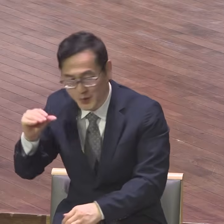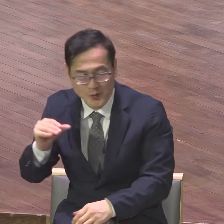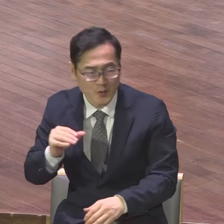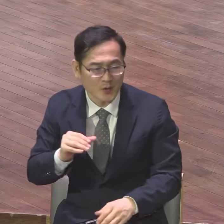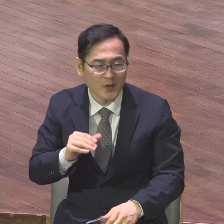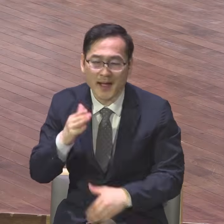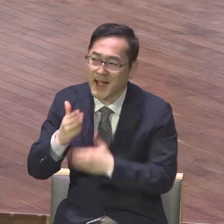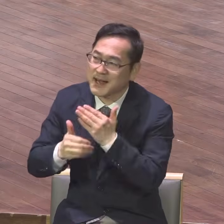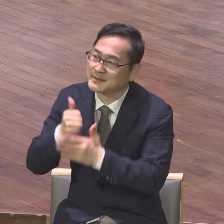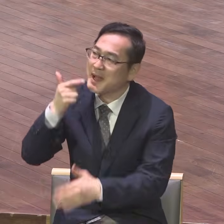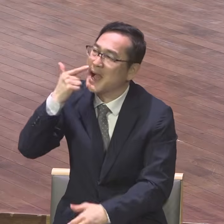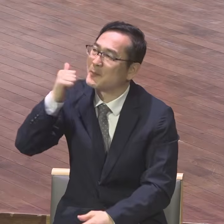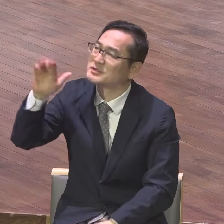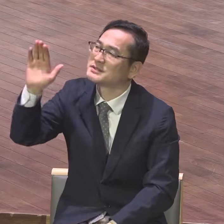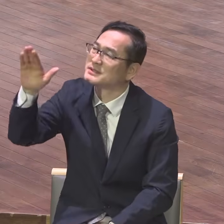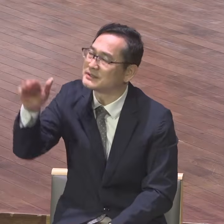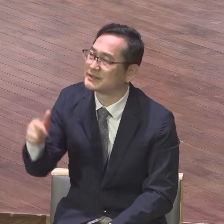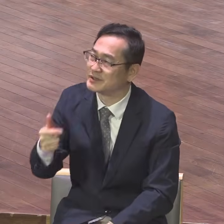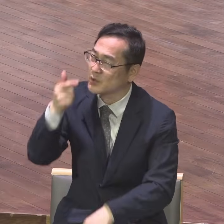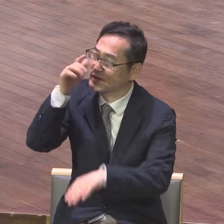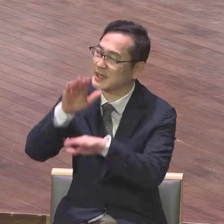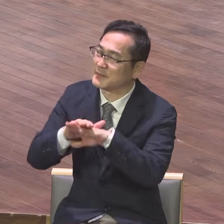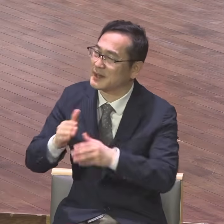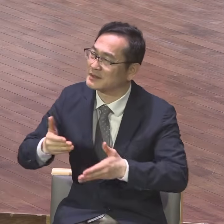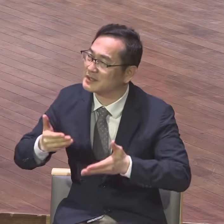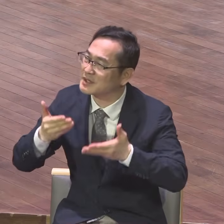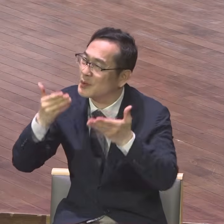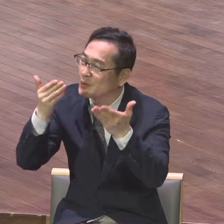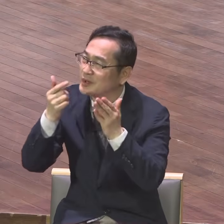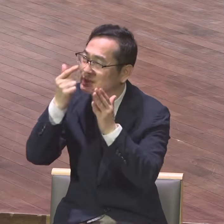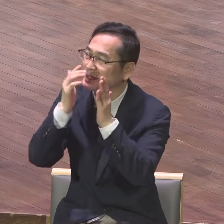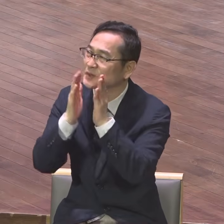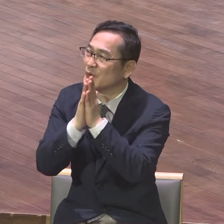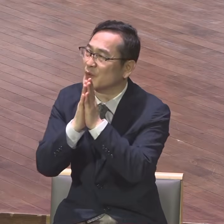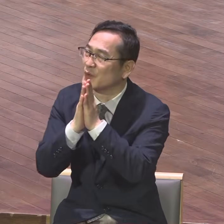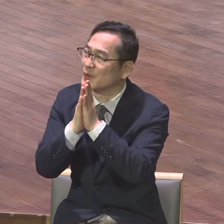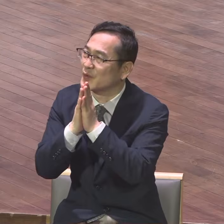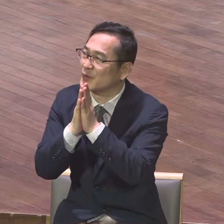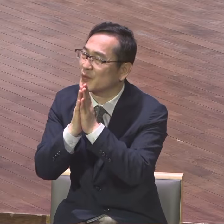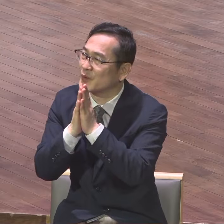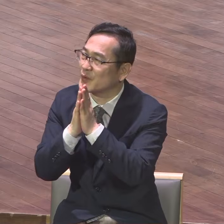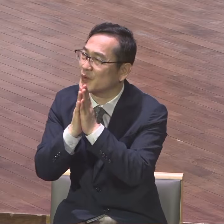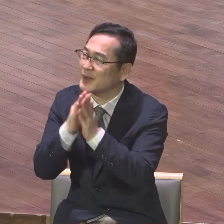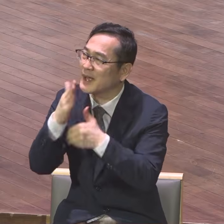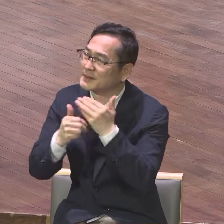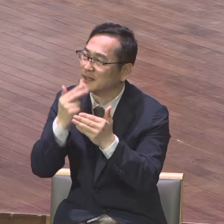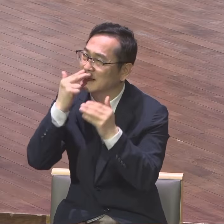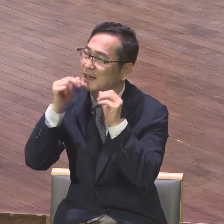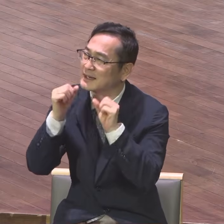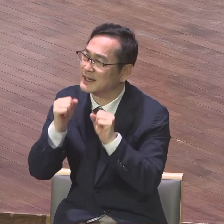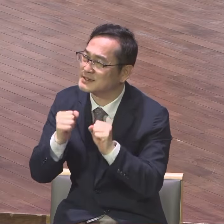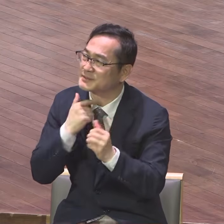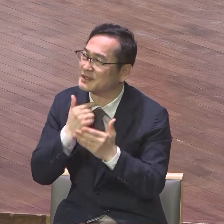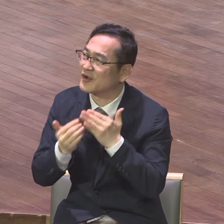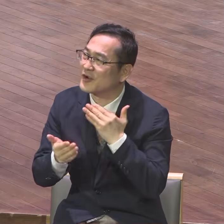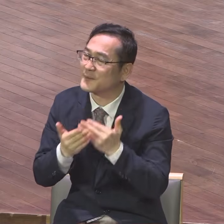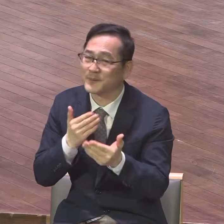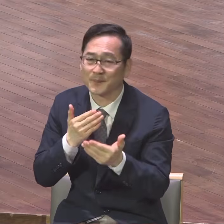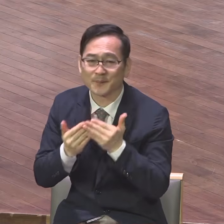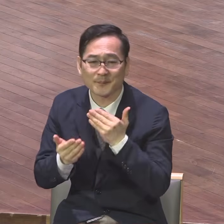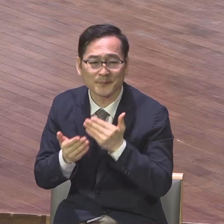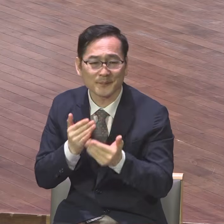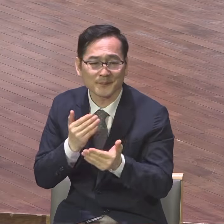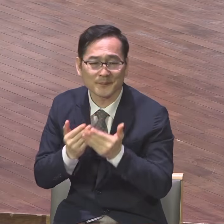부르면서, 전에 하지 않던 예배를 드리면서, 기도를 드리면서 하나님의 살아계심을 체험하는 이 놀라운 변화가